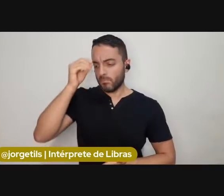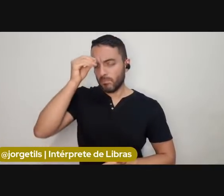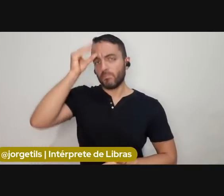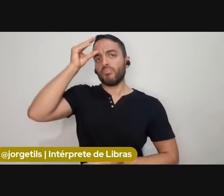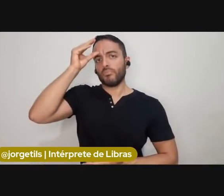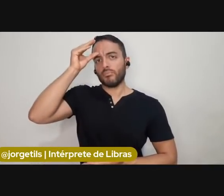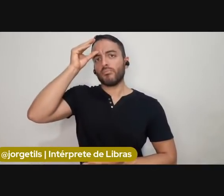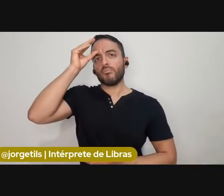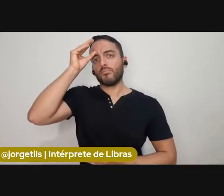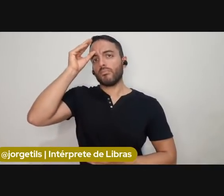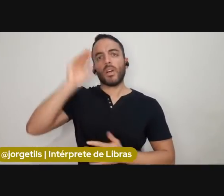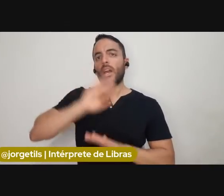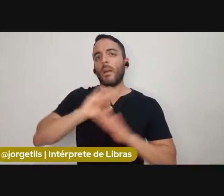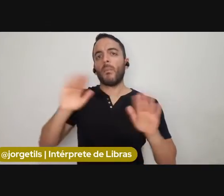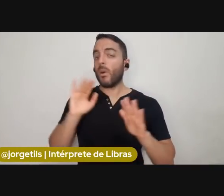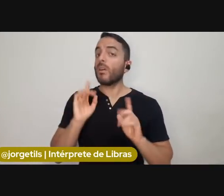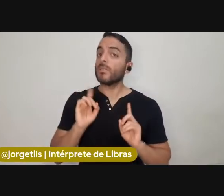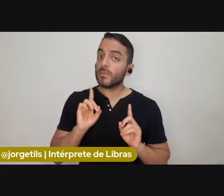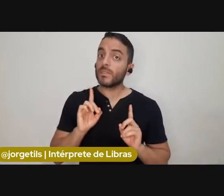sucessão permanente,